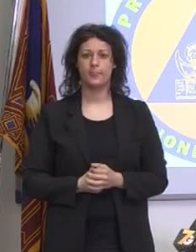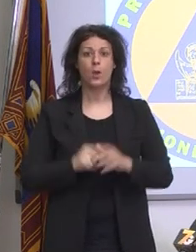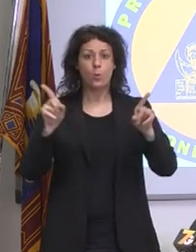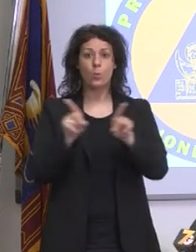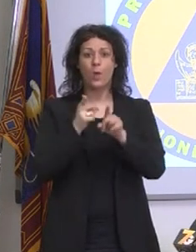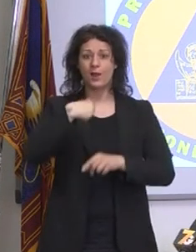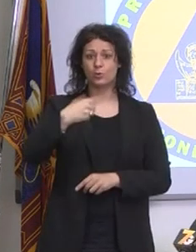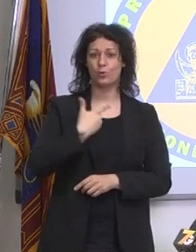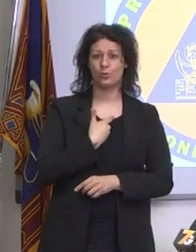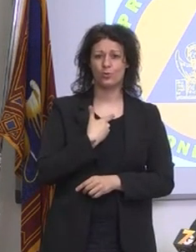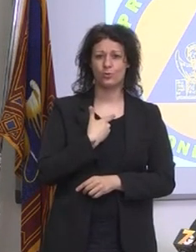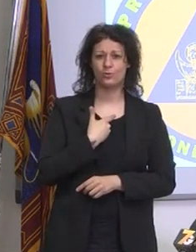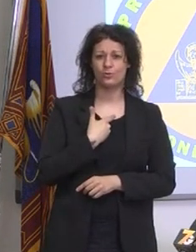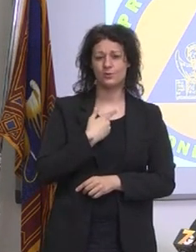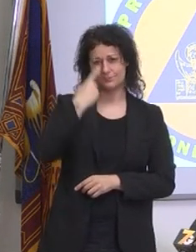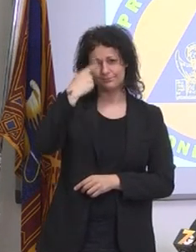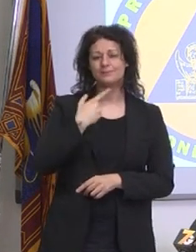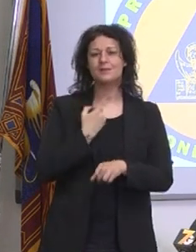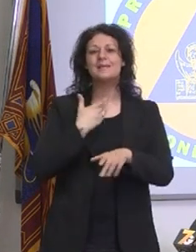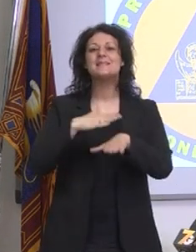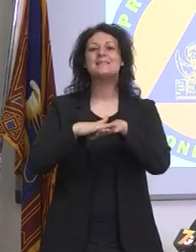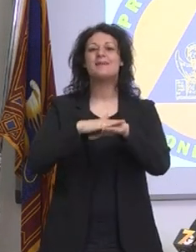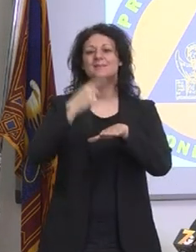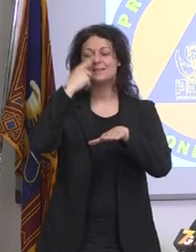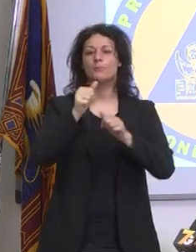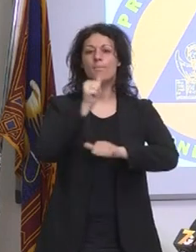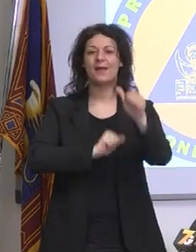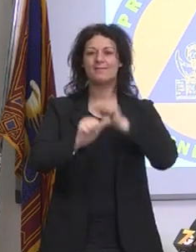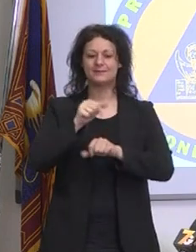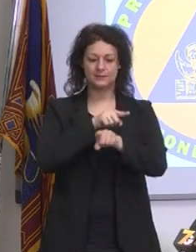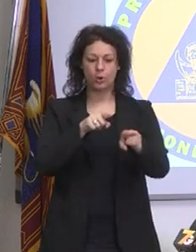quello dei servizi della prevenzione, che debbono essere organizzati per nuove aperture.